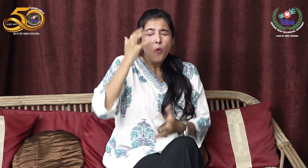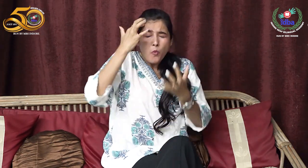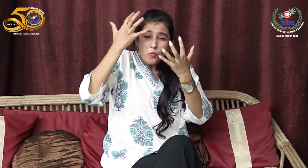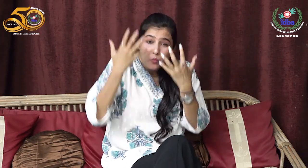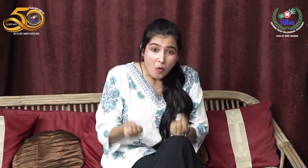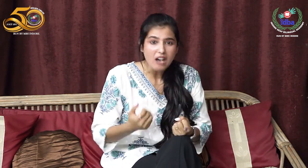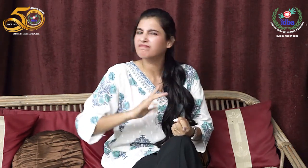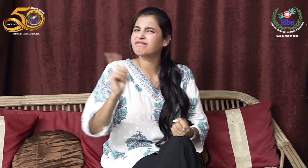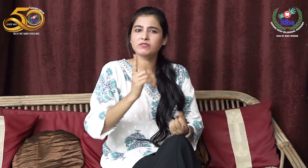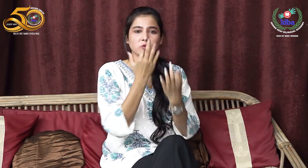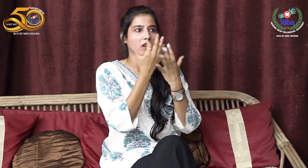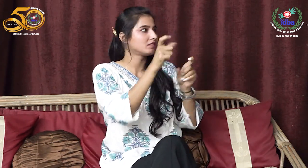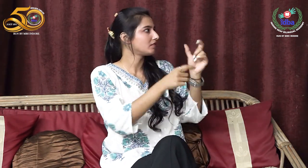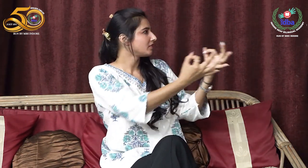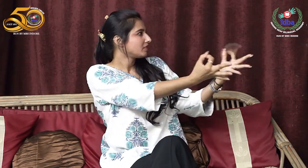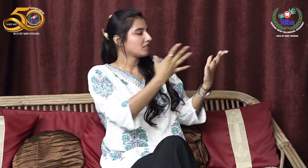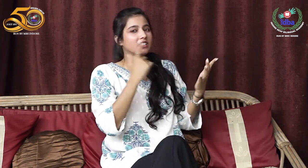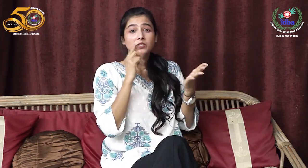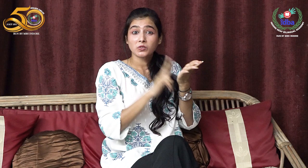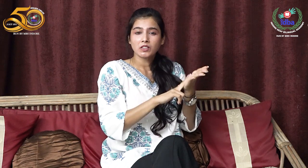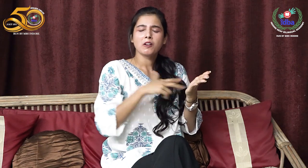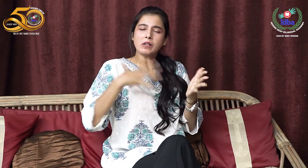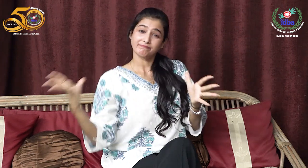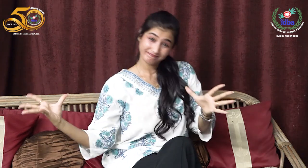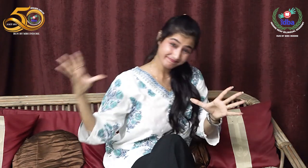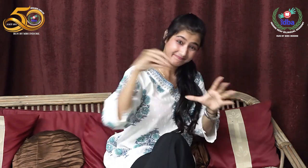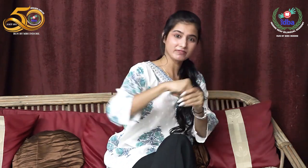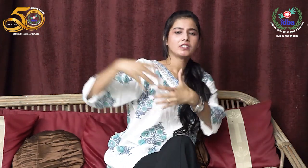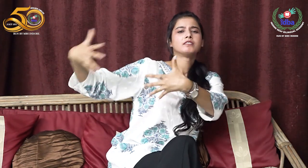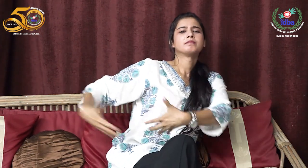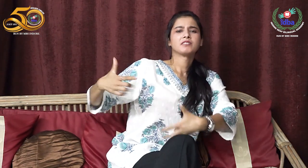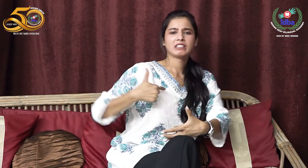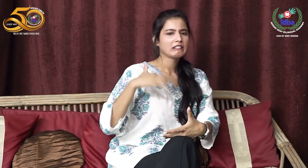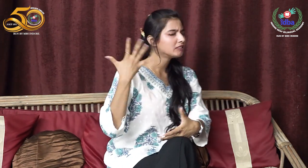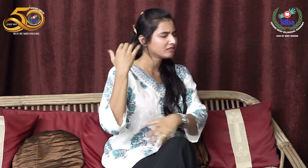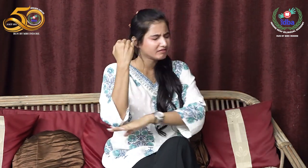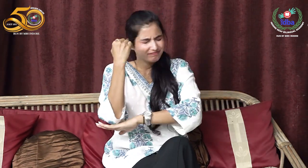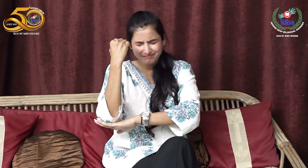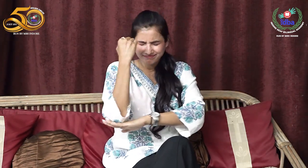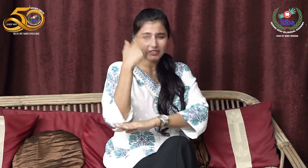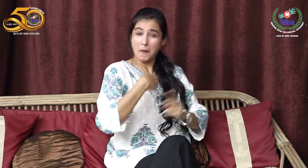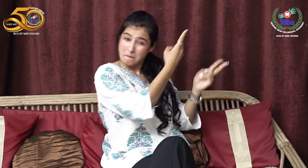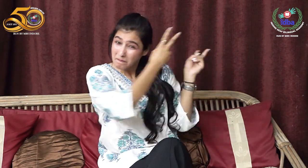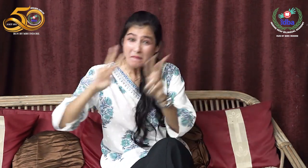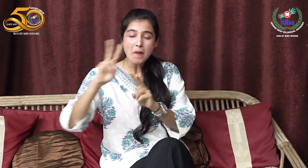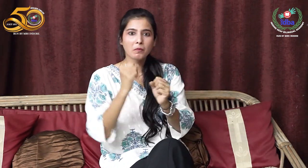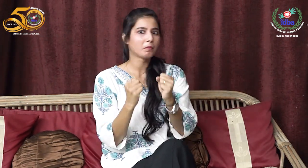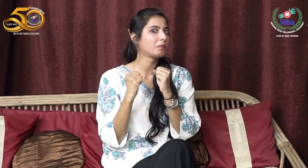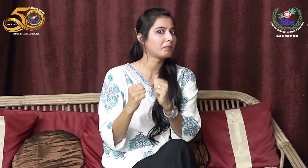कल्चर है कि वहाँ पर शादी हो, लेकिन मेरे पापा नहीं चाहते थे, तो उन्होंने मुझे यहाँ भेजा, उन्होंने सपोर्ट किया। और मैं बहुत जो थी